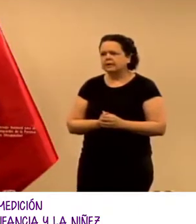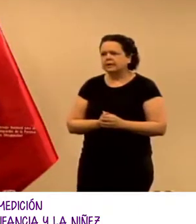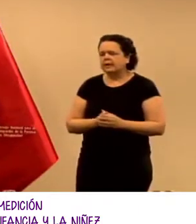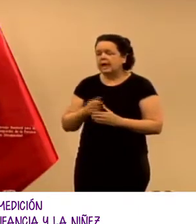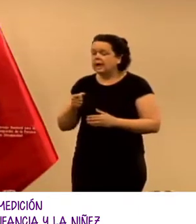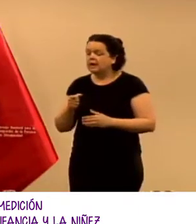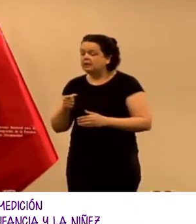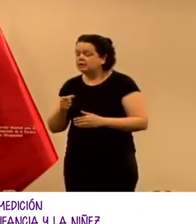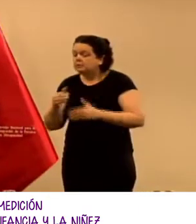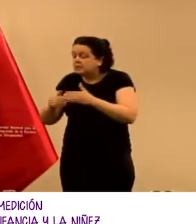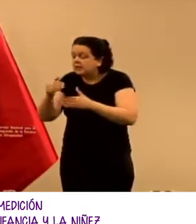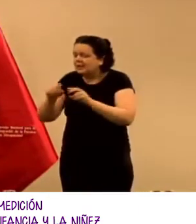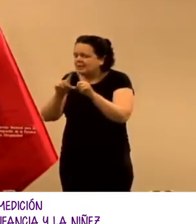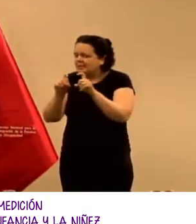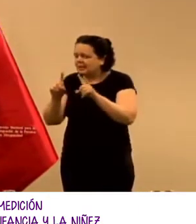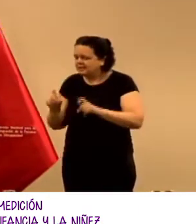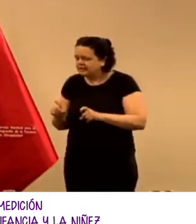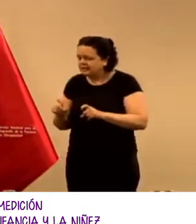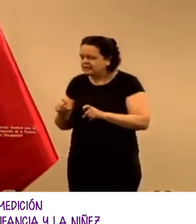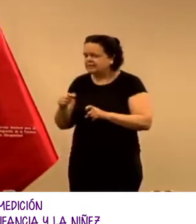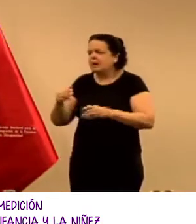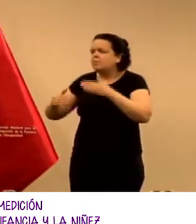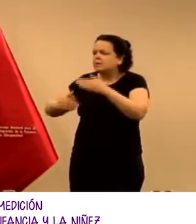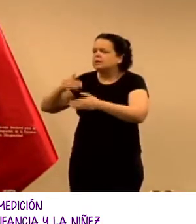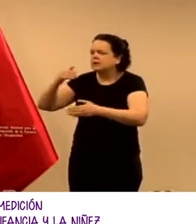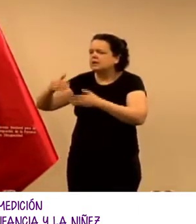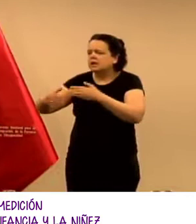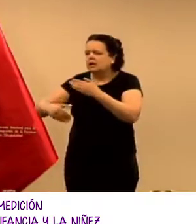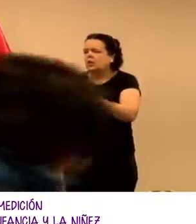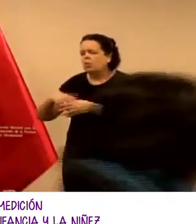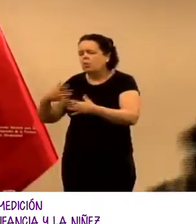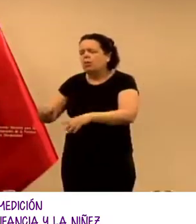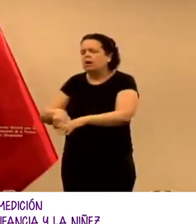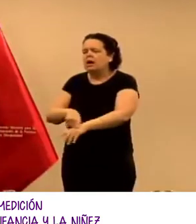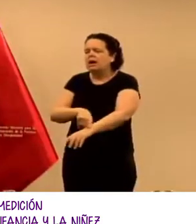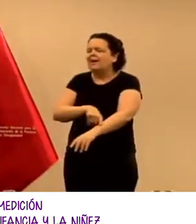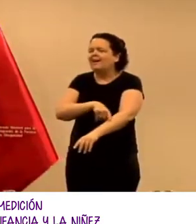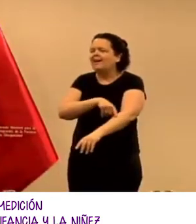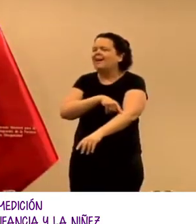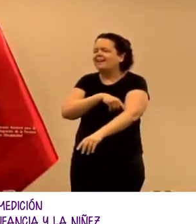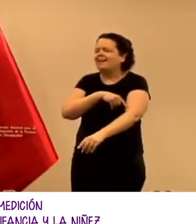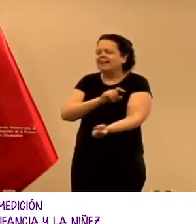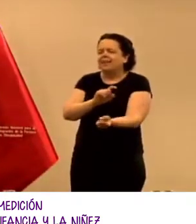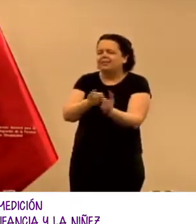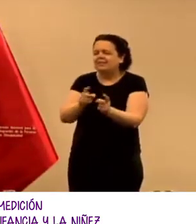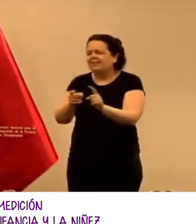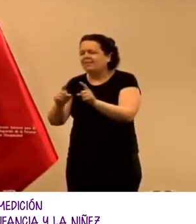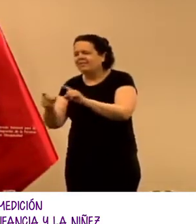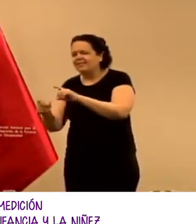El desarrollo de las preguntas fue un proceso largo también y que pasó por muchas etapas de